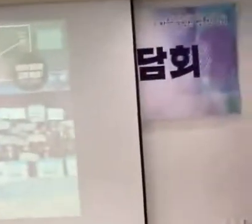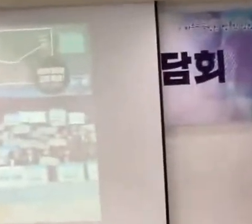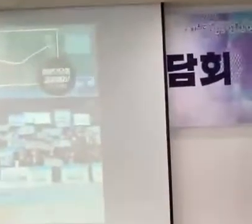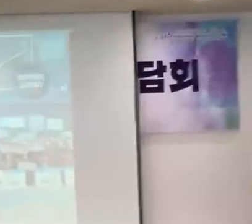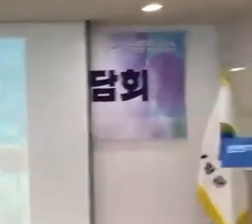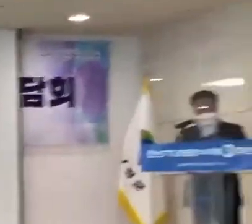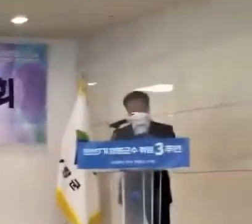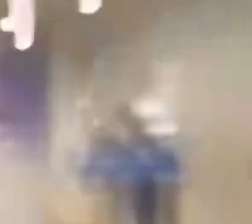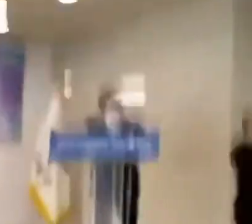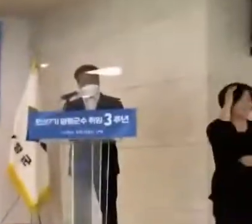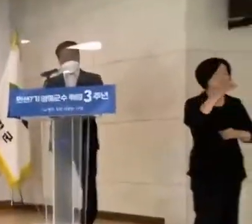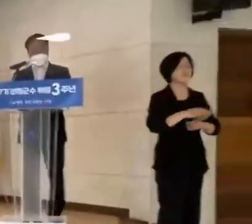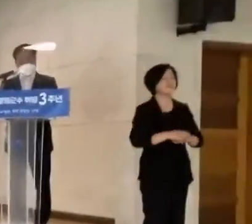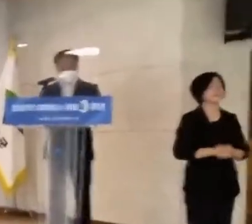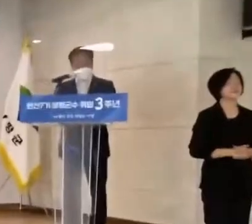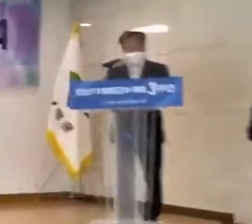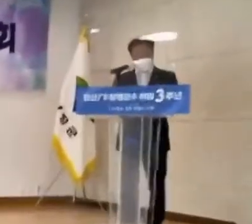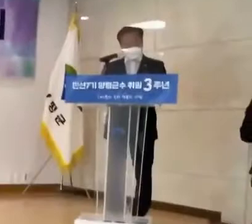기대합니다.